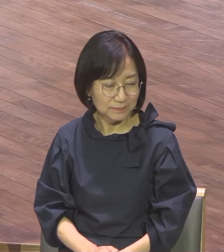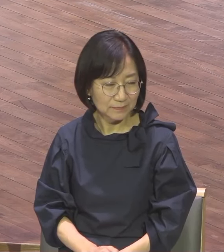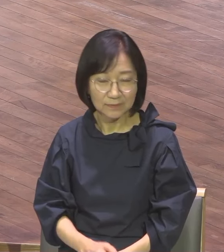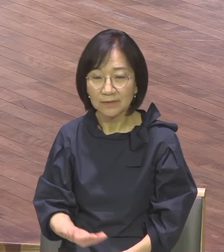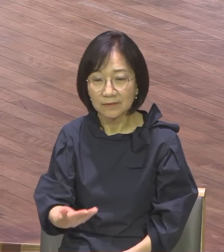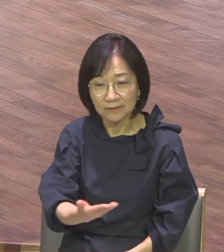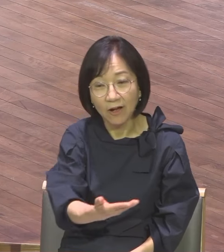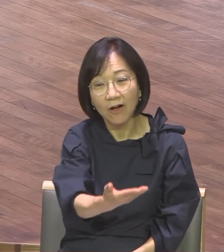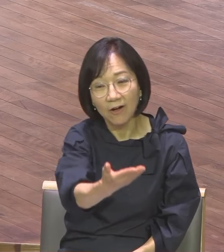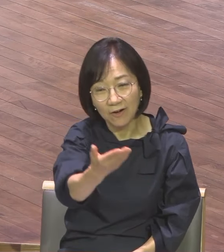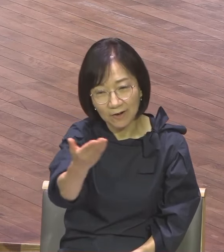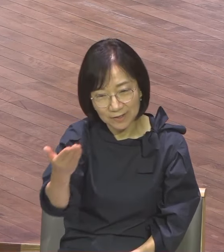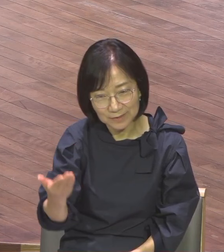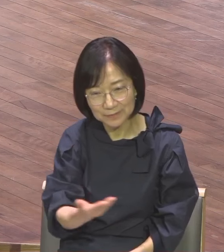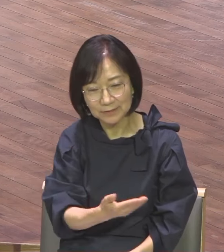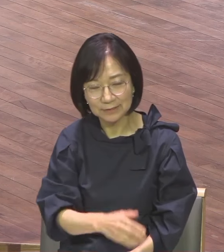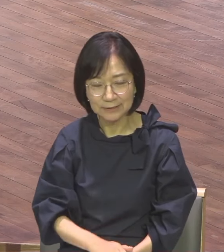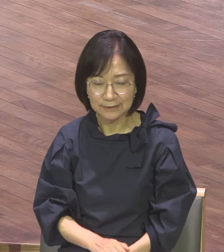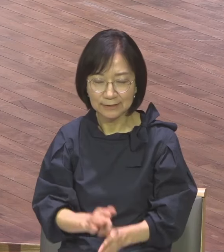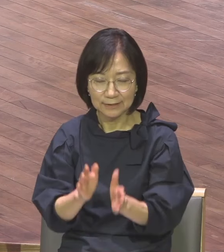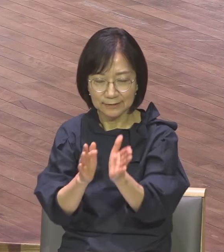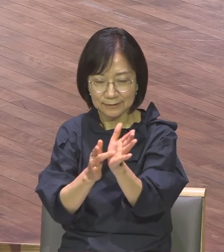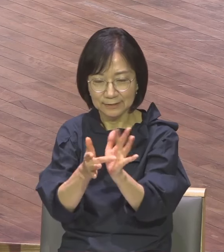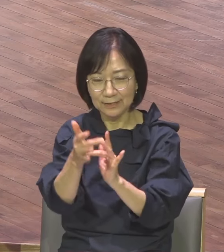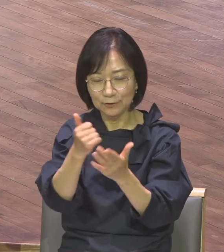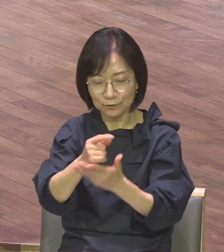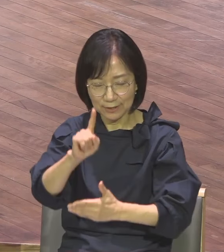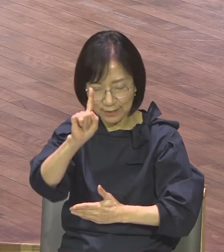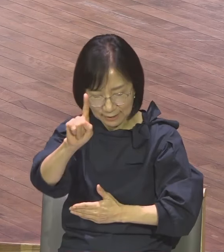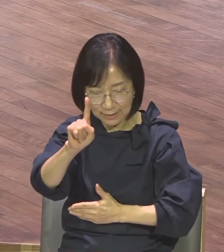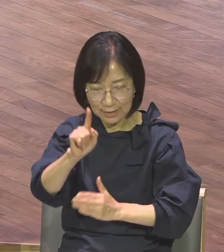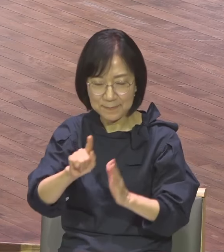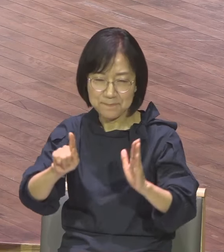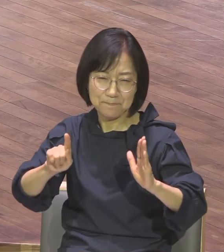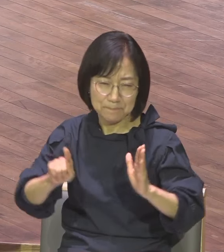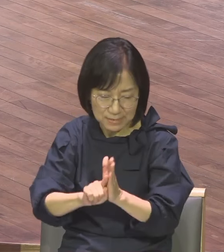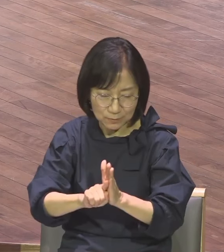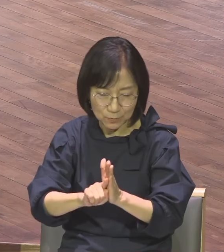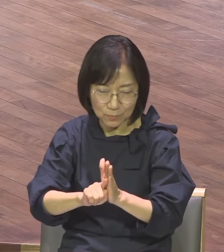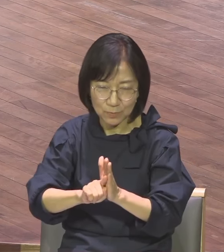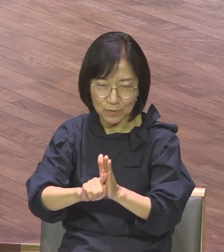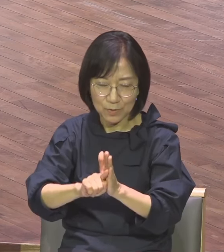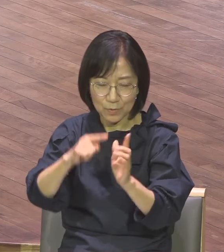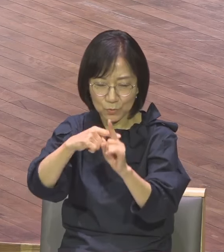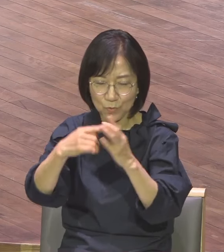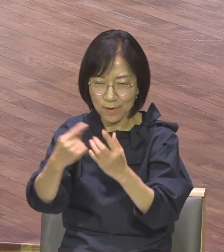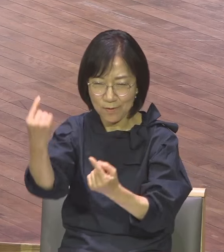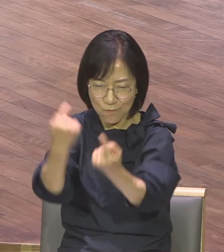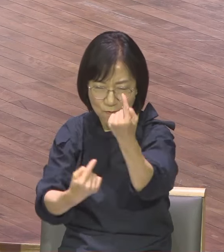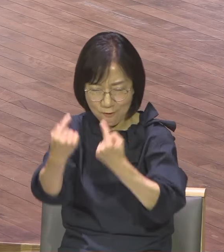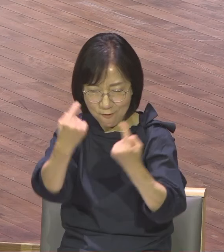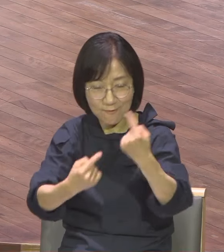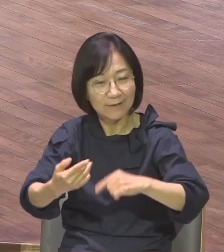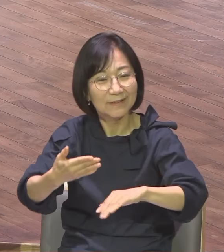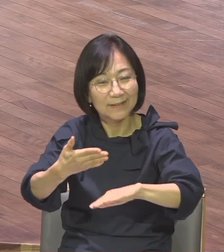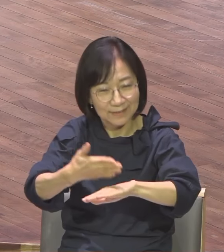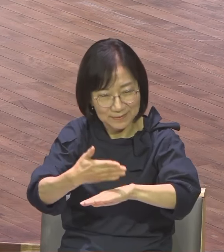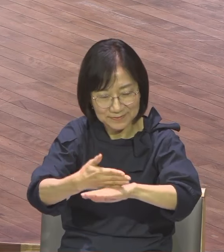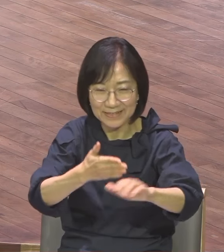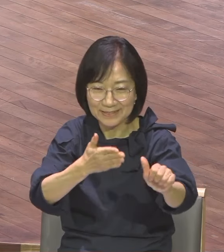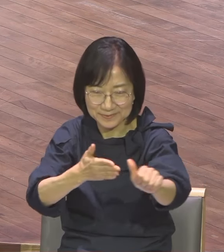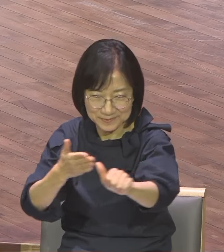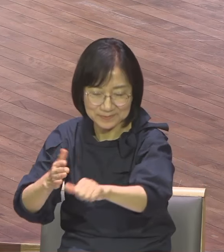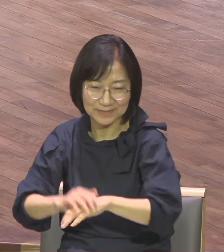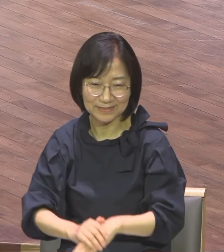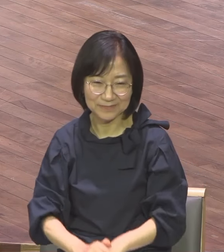유일신, 오직 예수로 세워진 공동체 나오게 된 걸 감사하시기 바랍니다. 우리보다 덜